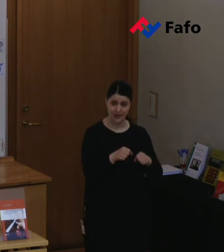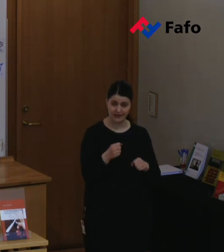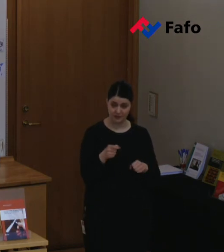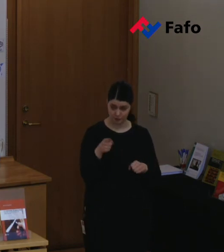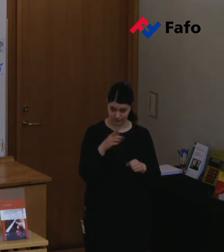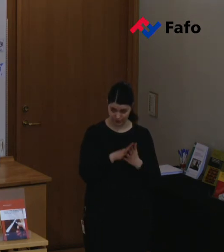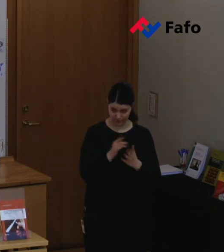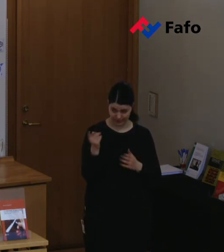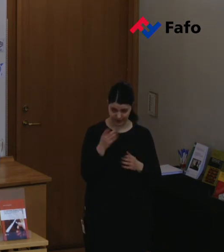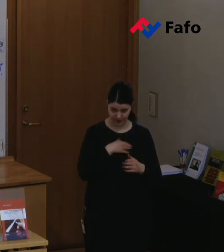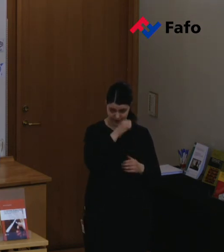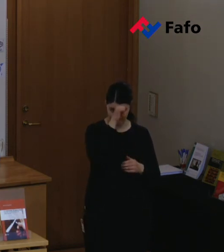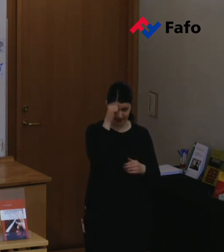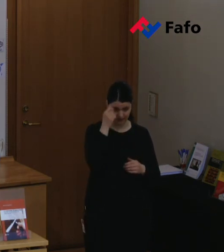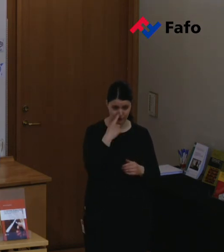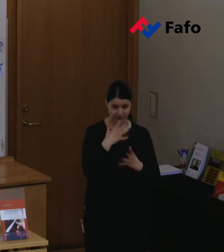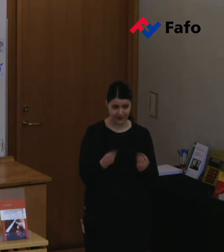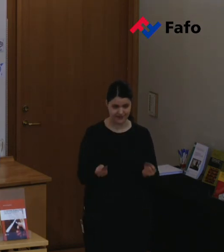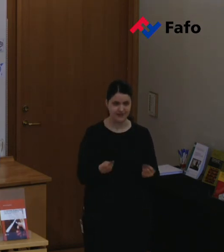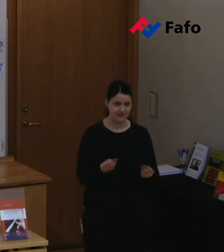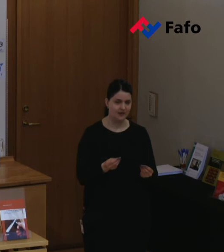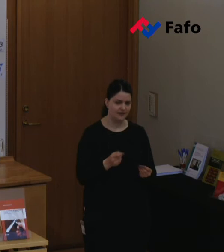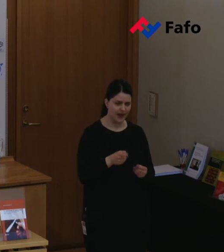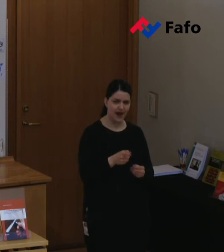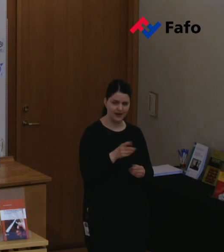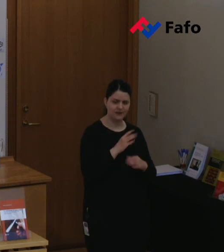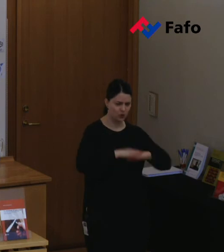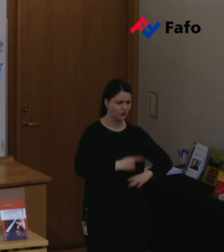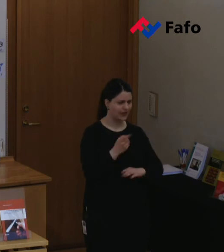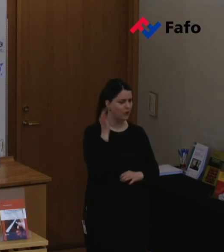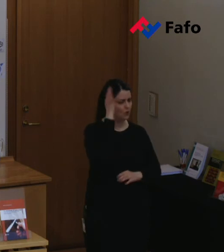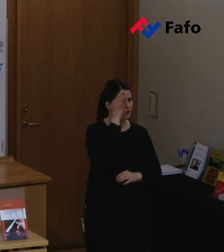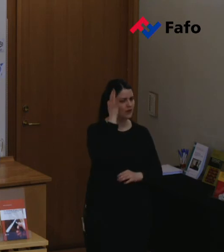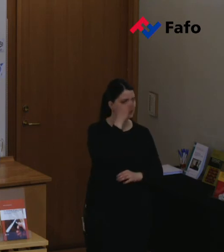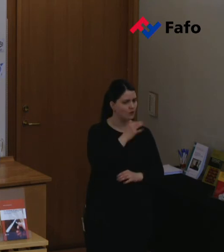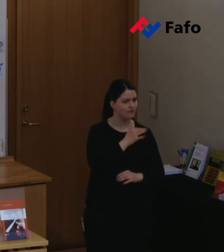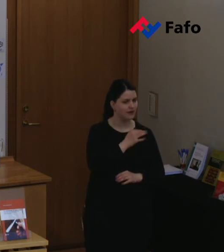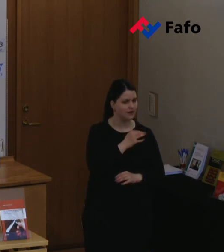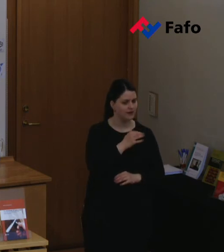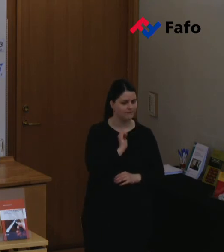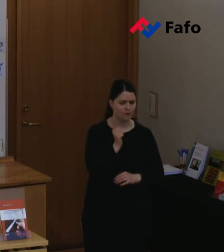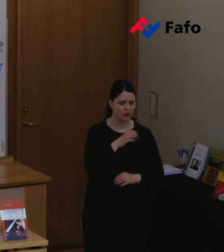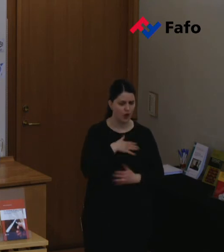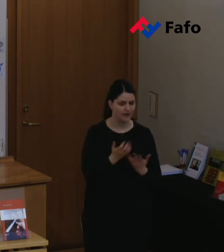dere hos dere fra Bergen og Sandnes, så er det virkelig grunn til å undre seg over at ikke kommunene over det ganske